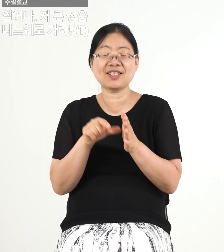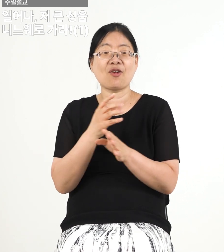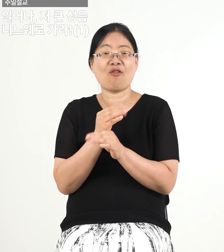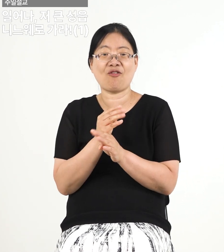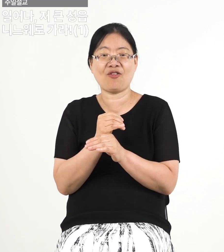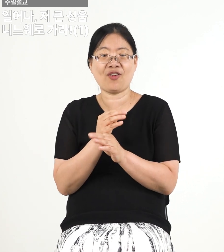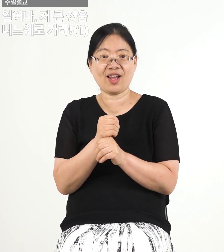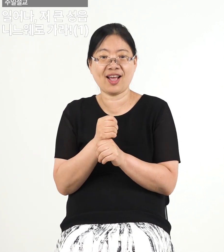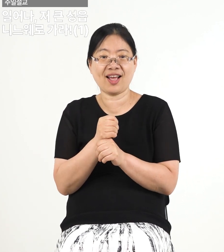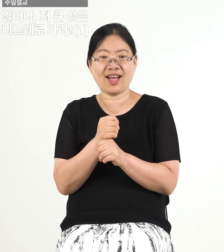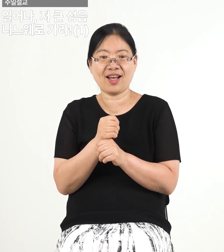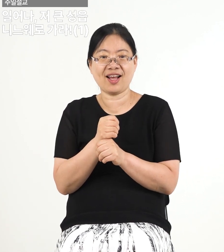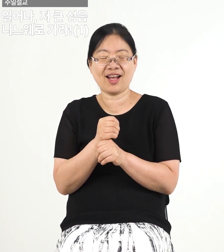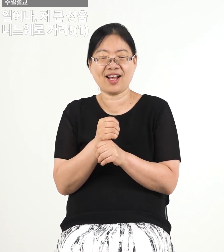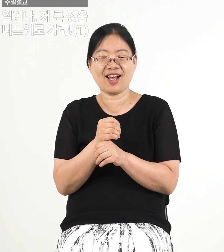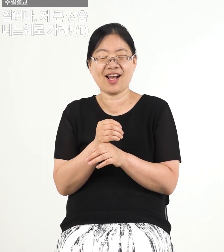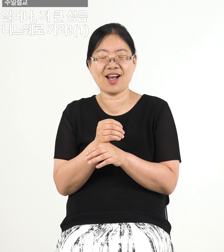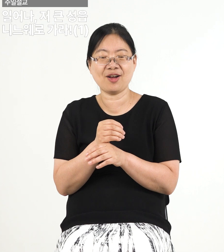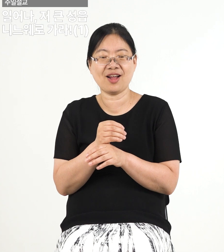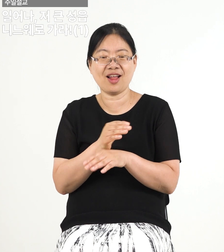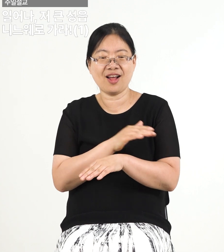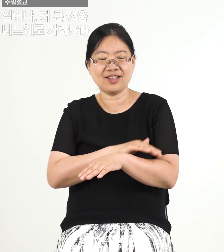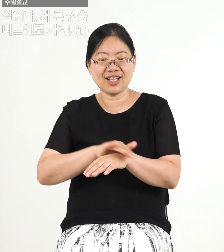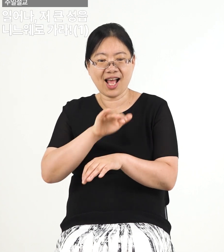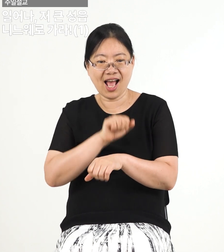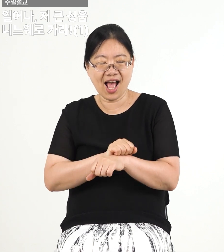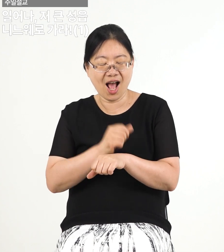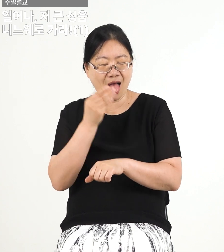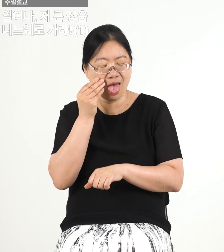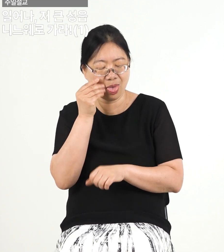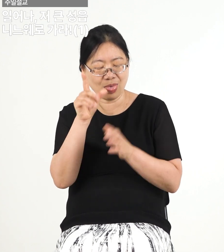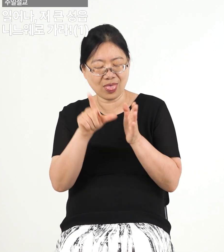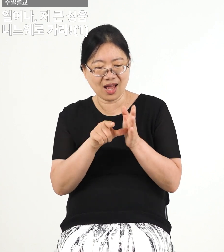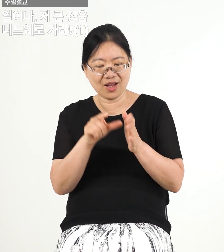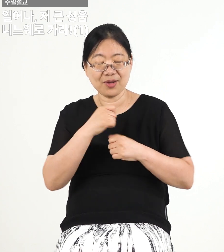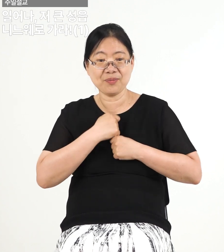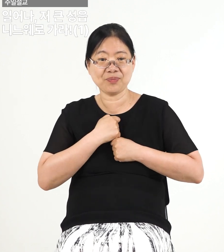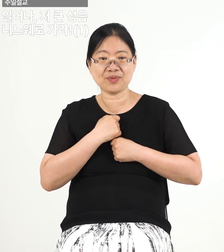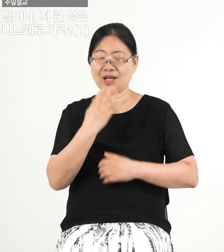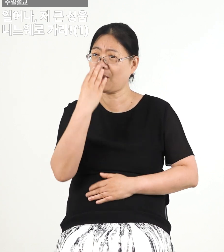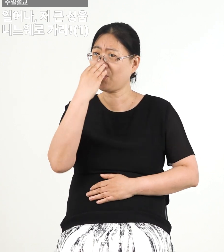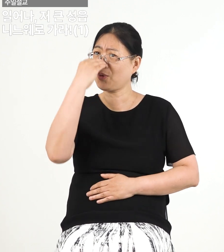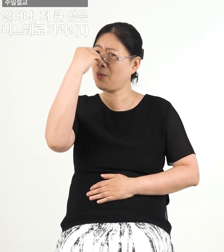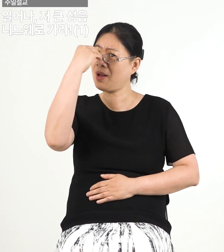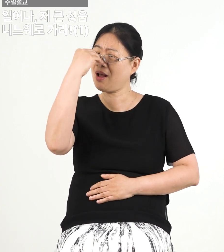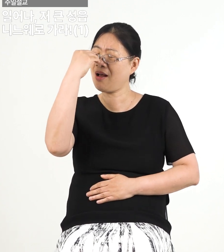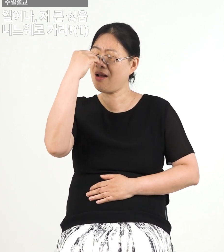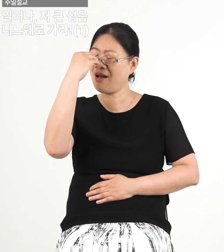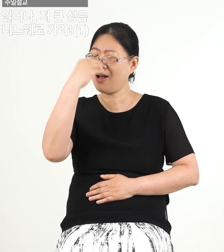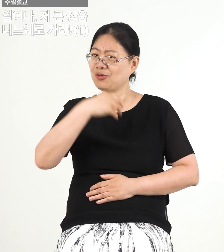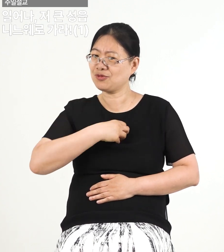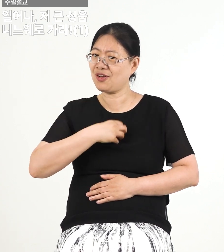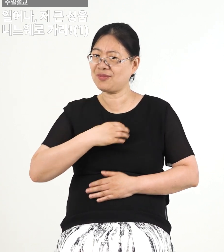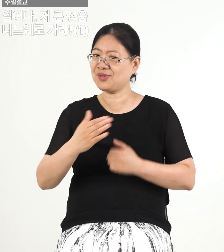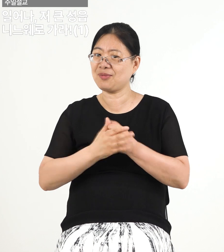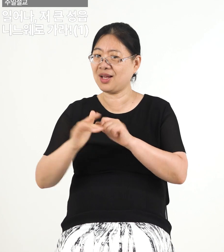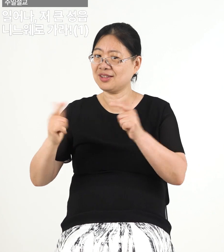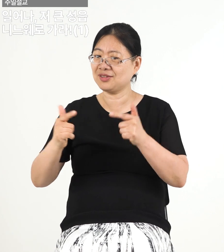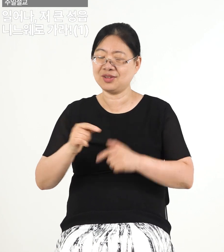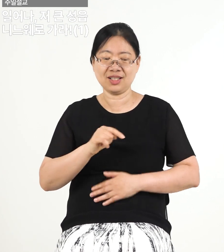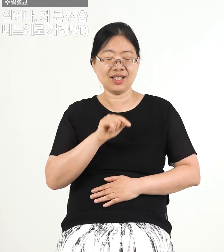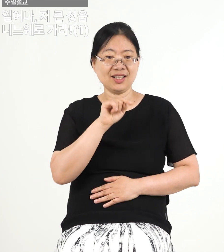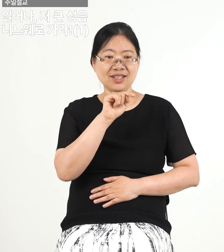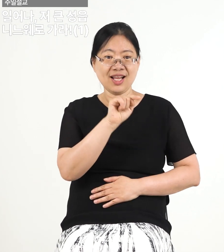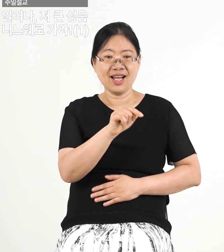언젠가 하면 잘 될 때 조심해라. 그건 교만할까 봐 하는 차원보다도 네 일이